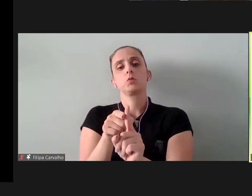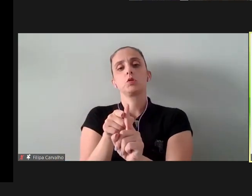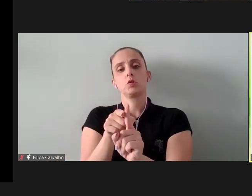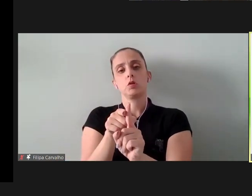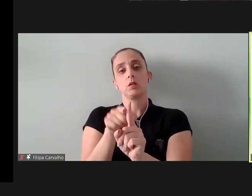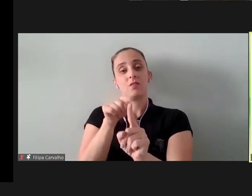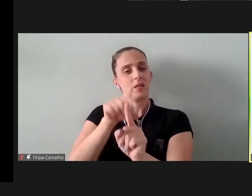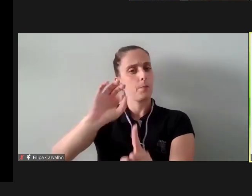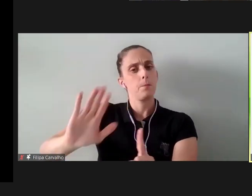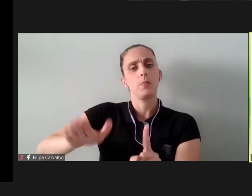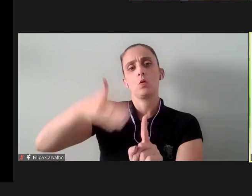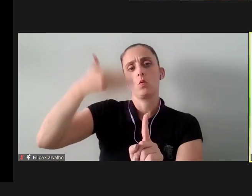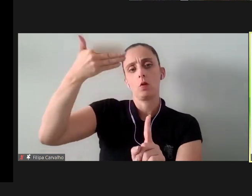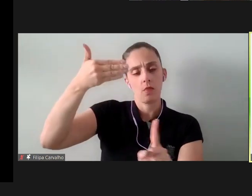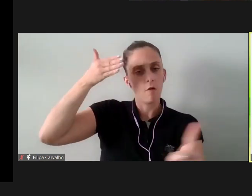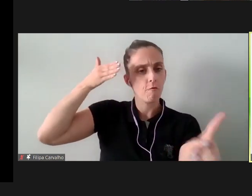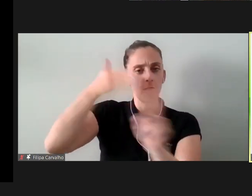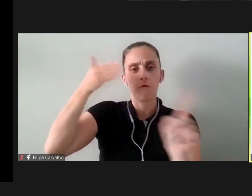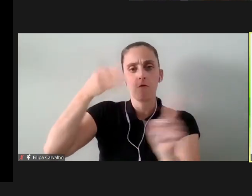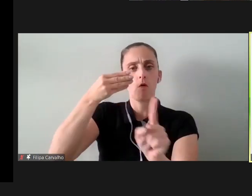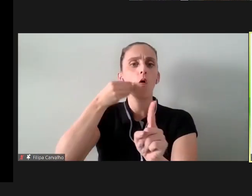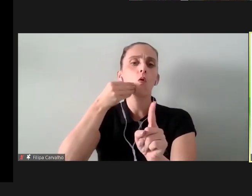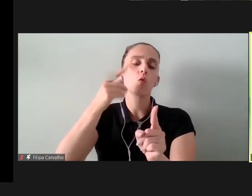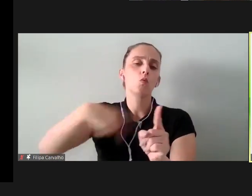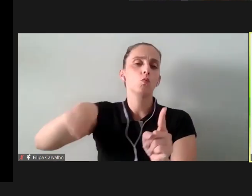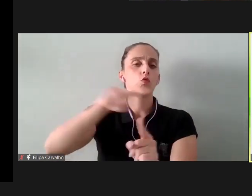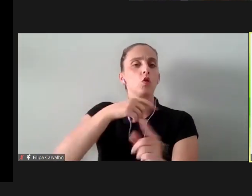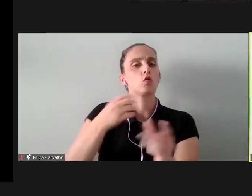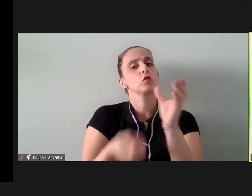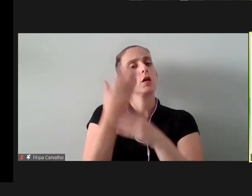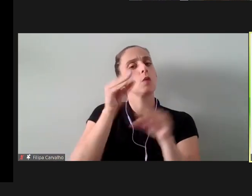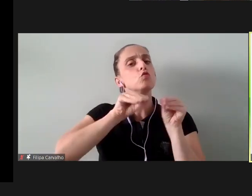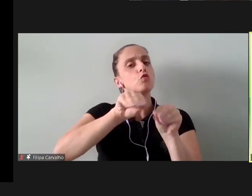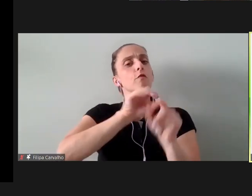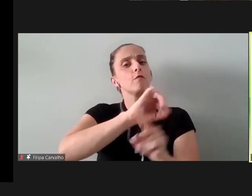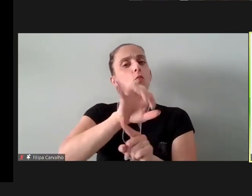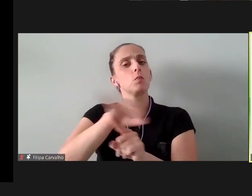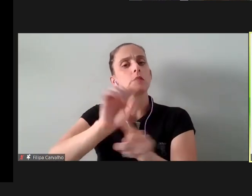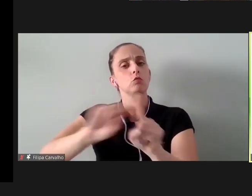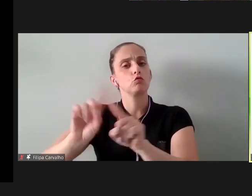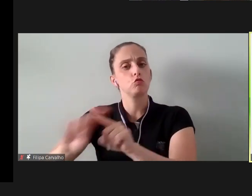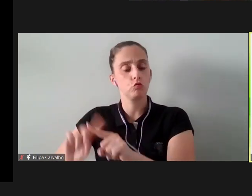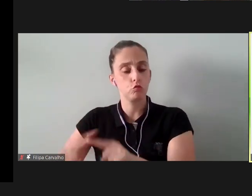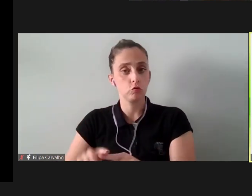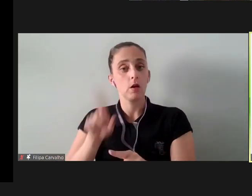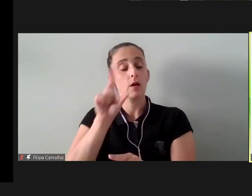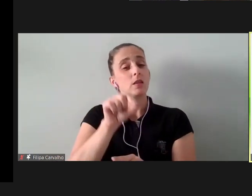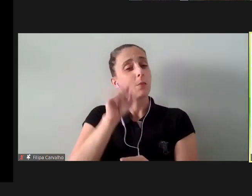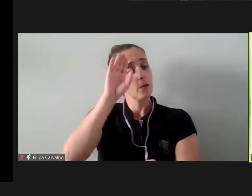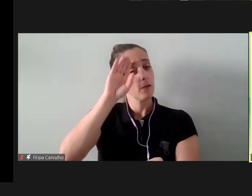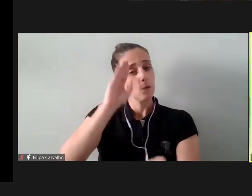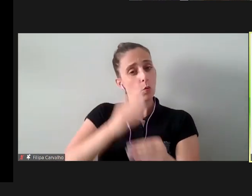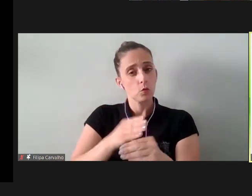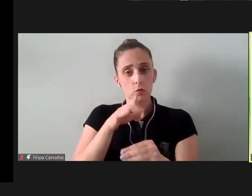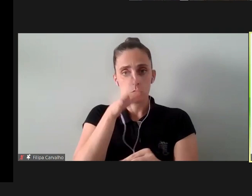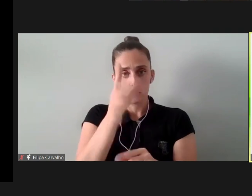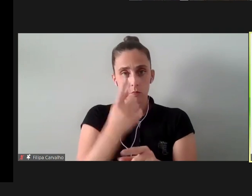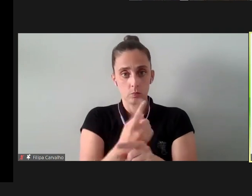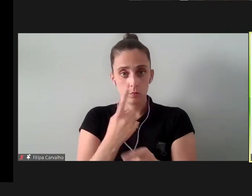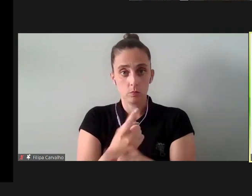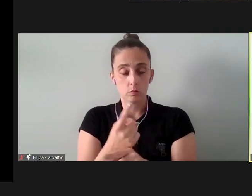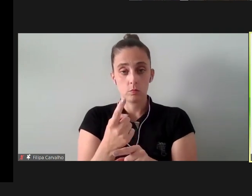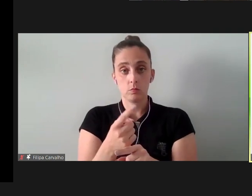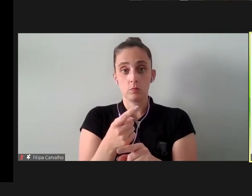sido a prioridade e o foco na construção da oferta formativa. Só para terminar com uma ideia, em paralelo a